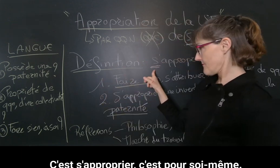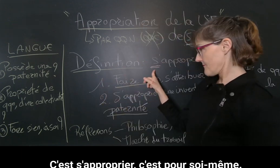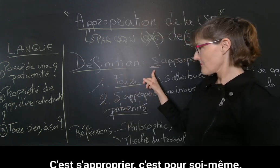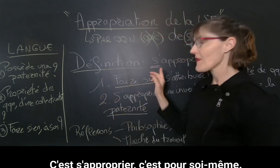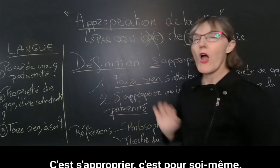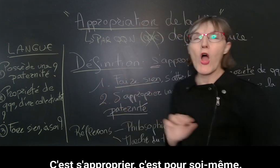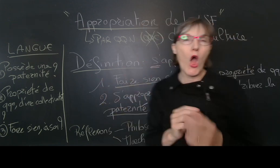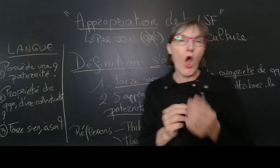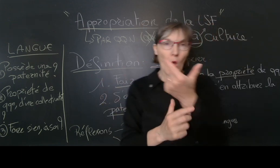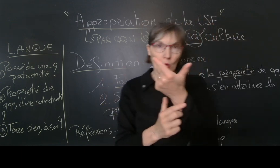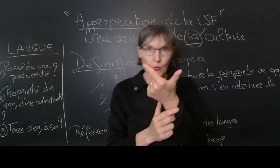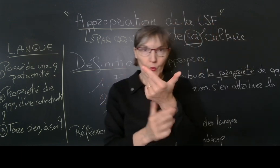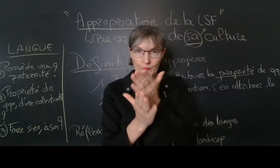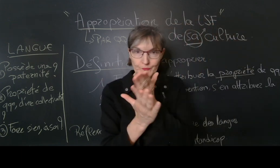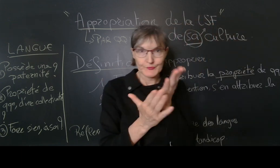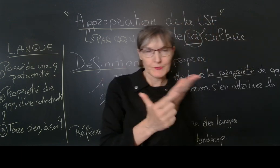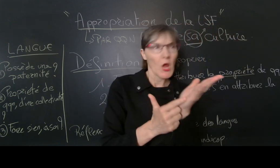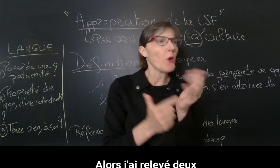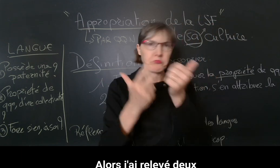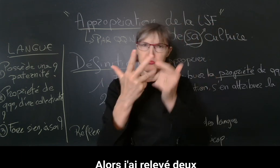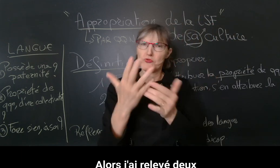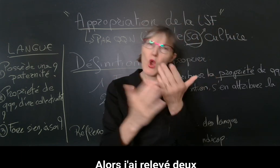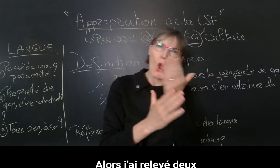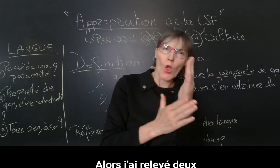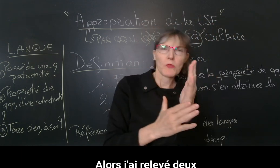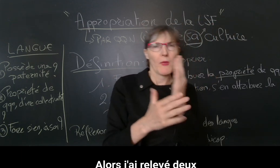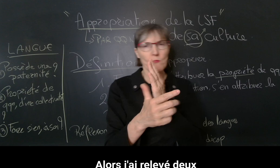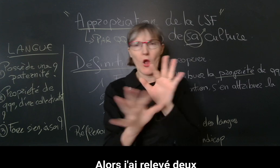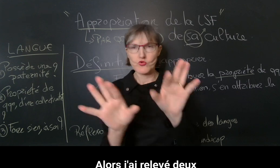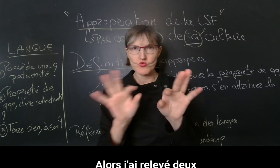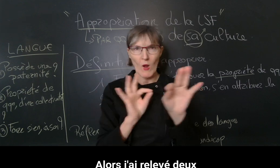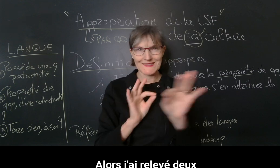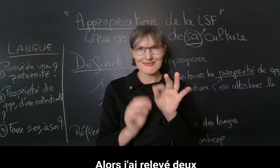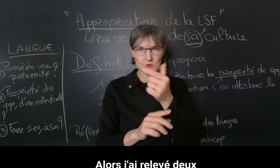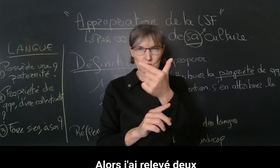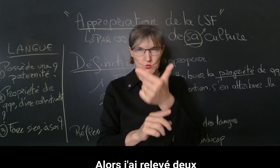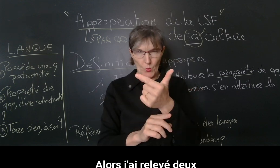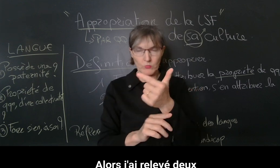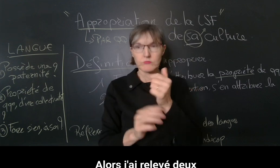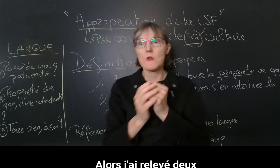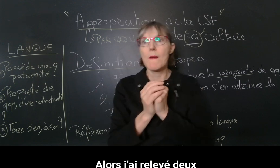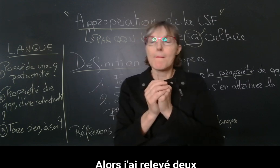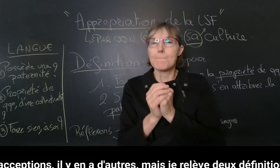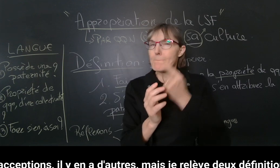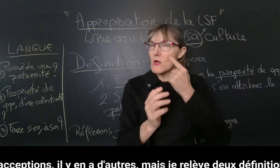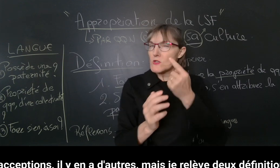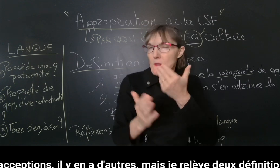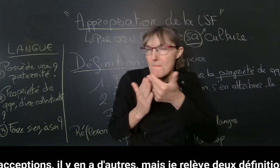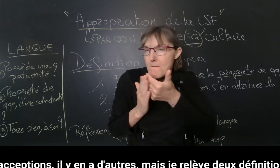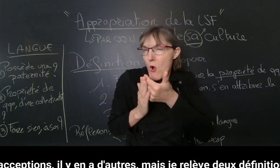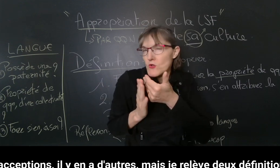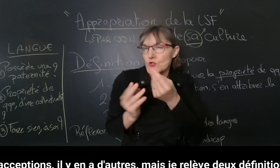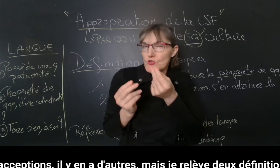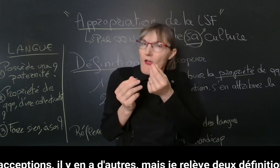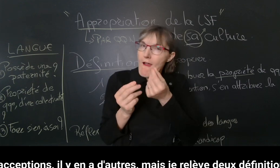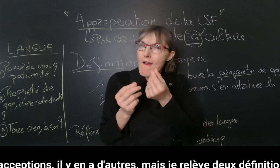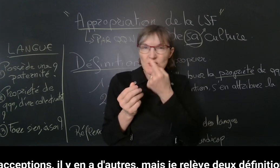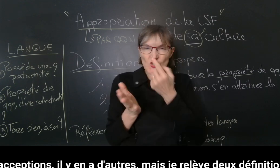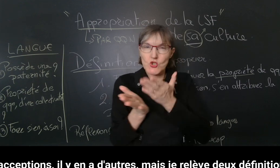pour soi même alors j'ai relevé deux deux exceptions il en a d'autres mais je relève deux